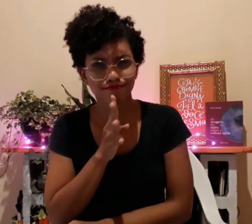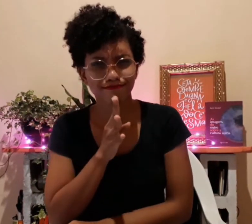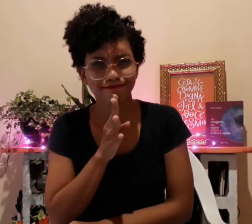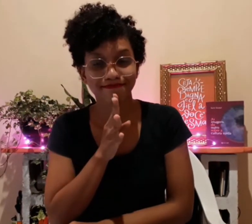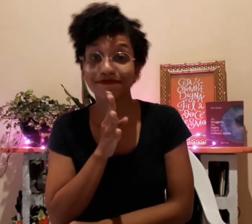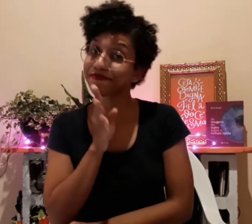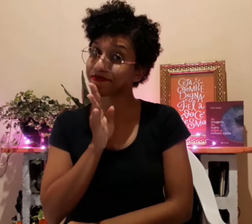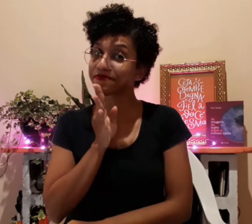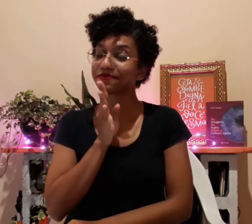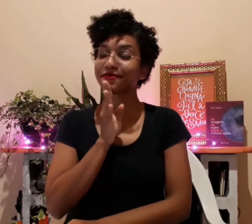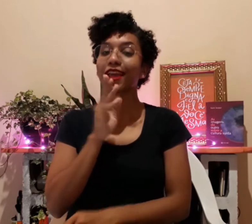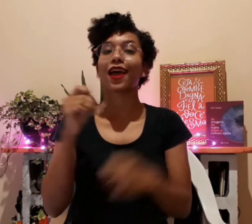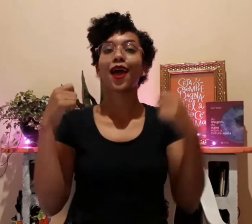conhece? Conhece, né?